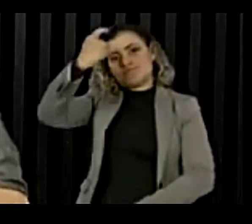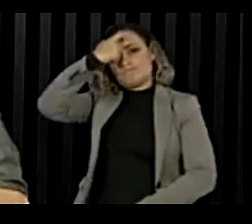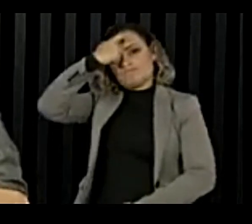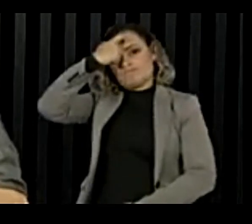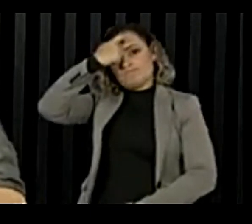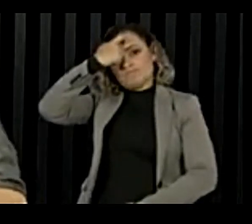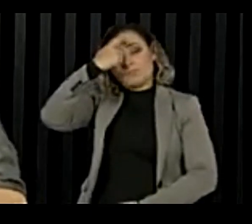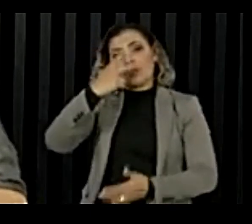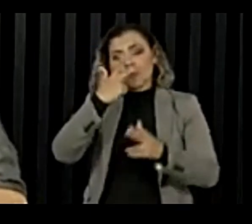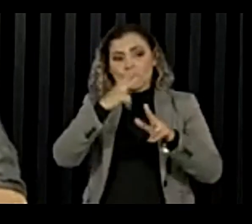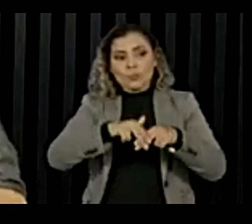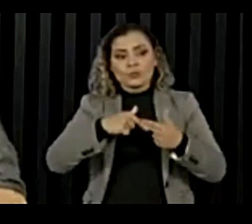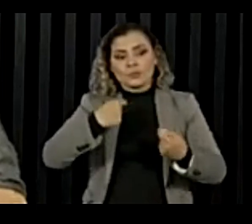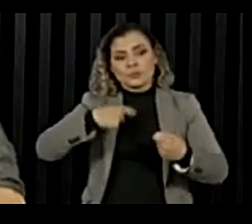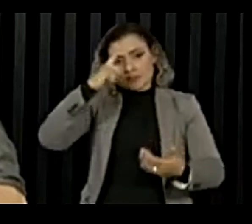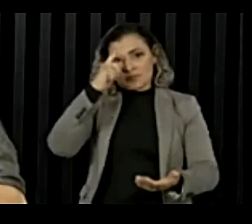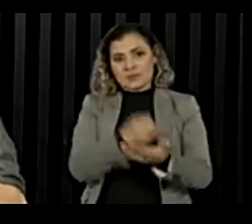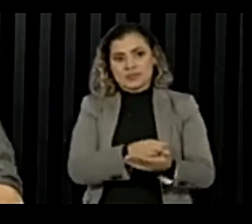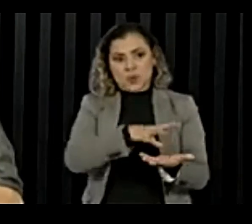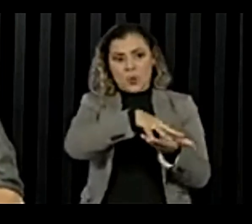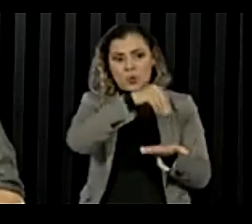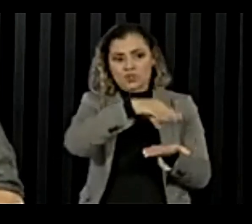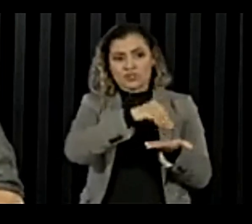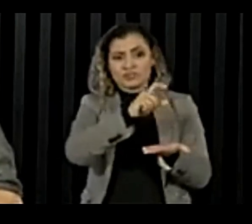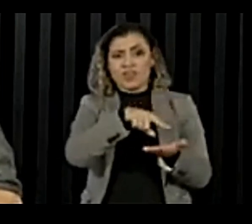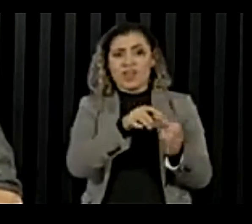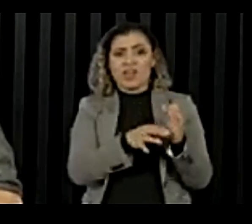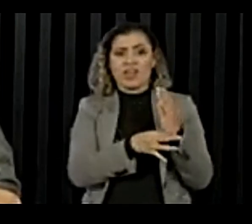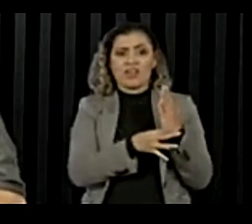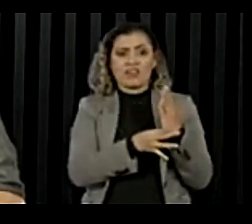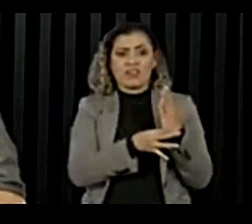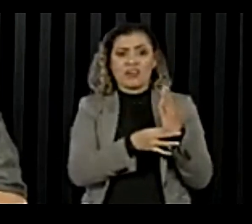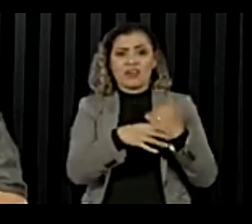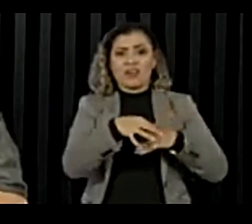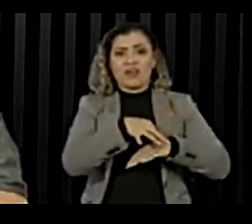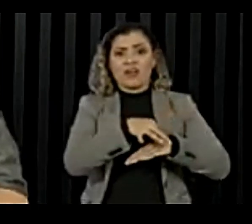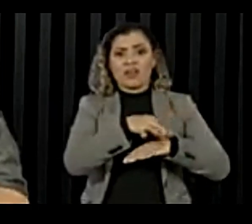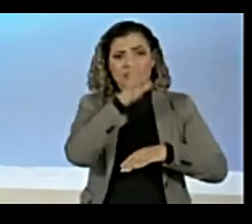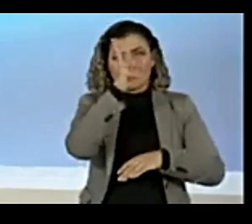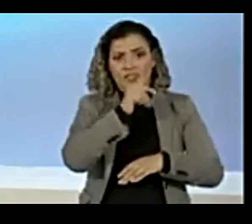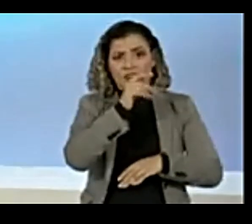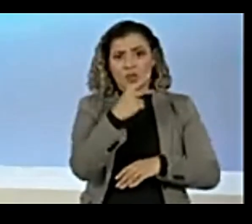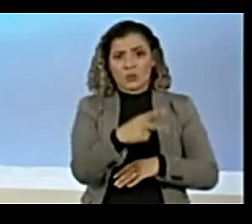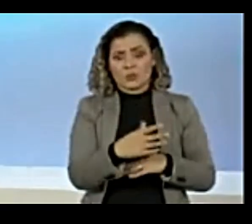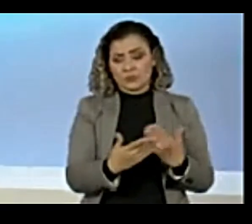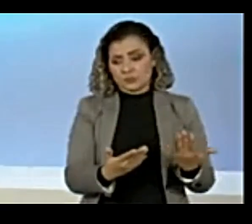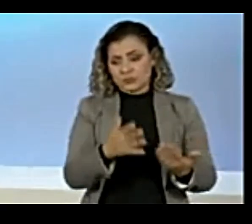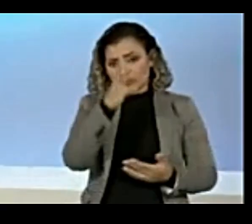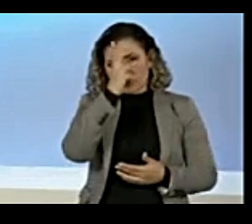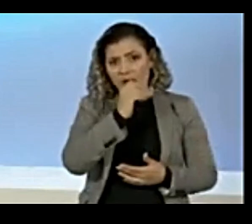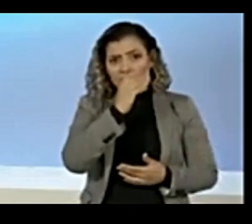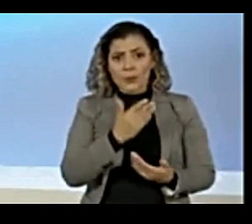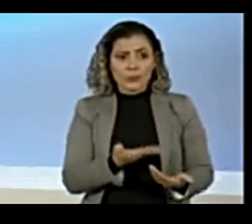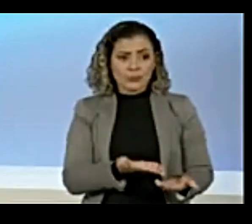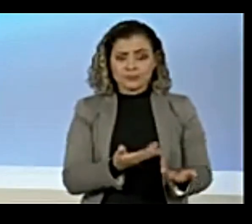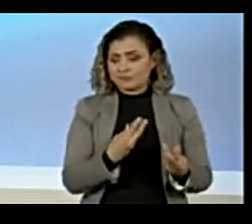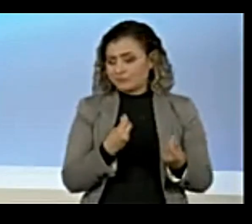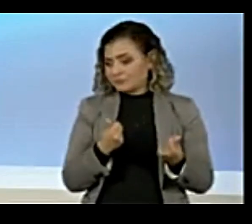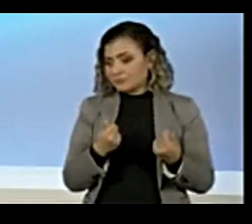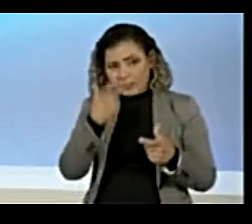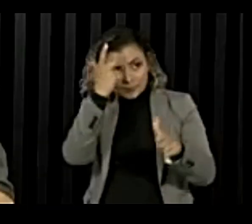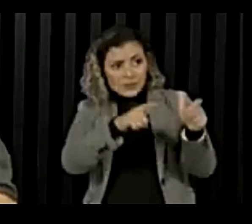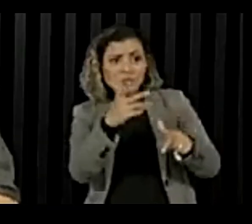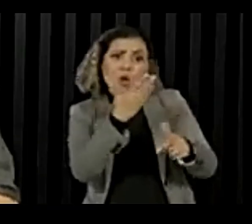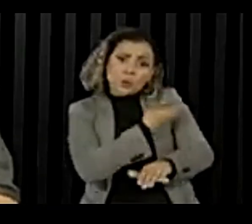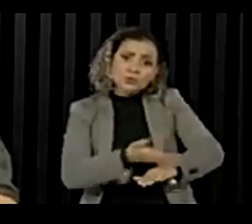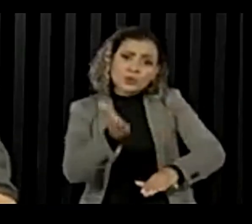de uma decisão a respeito do projeto das coxinhas que eram intrinsecamente ligadas à carne. Afinal de contas, a coxinha é de galinha e as pessoas estão acostumadas